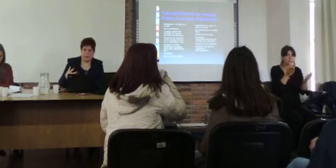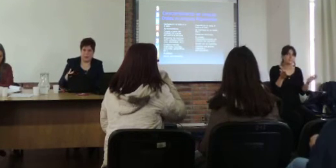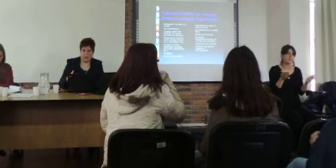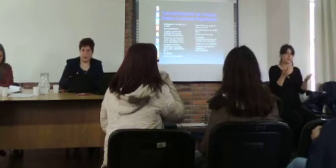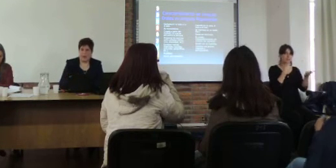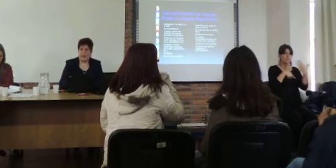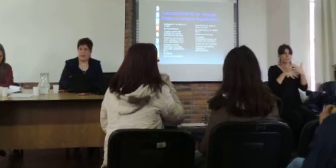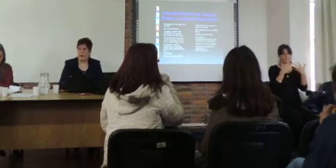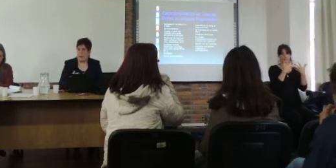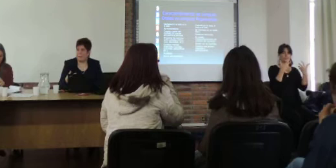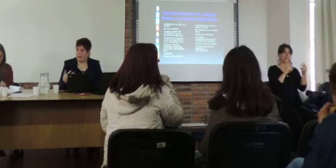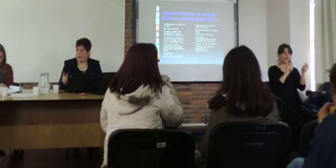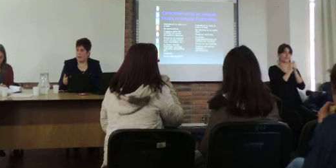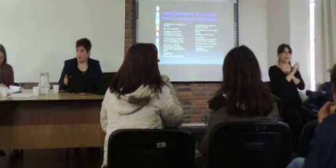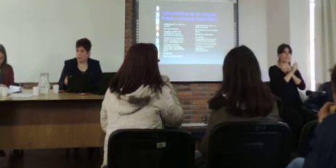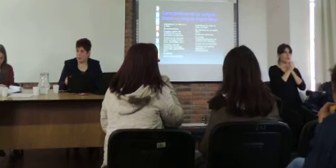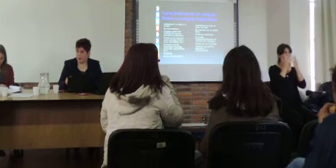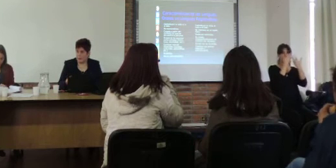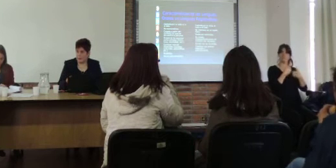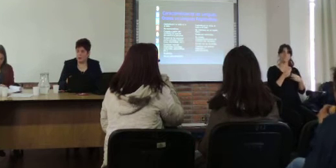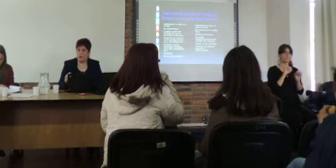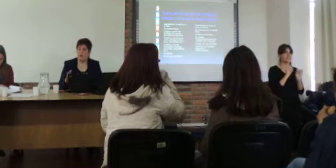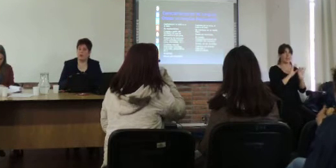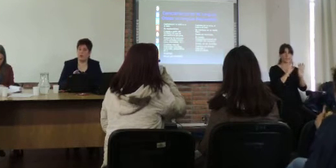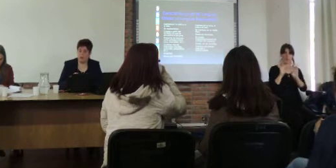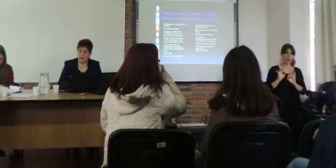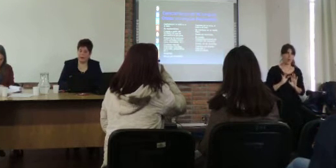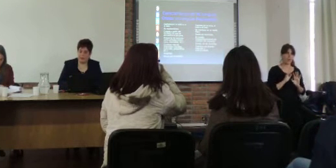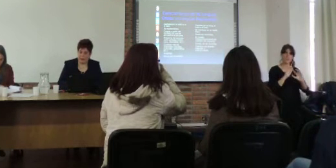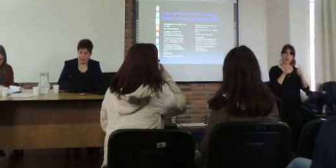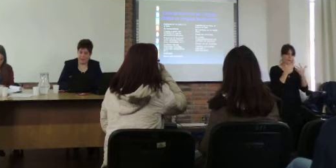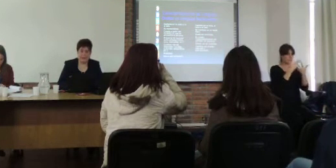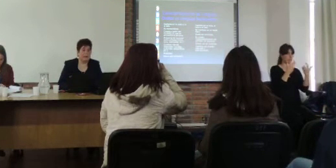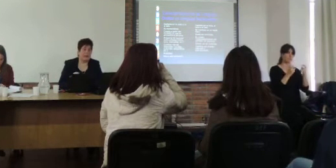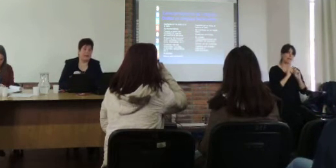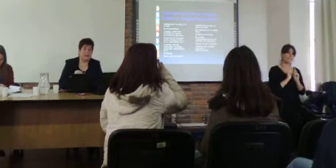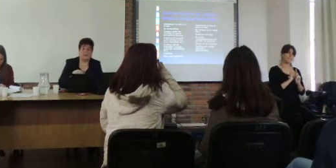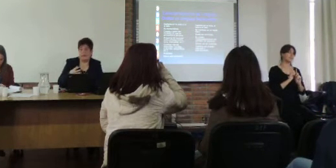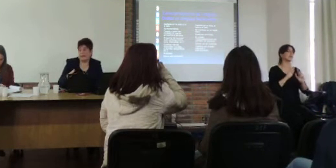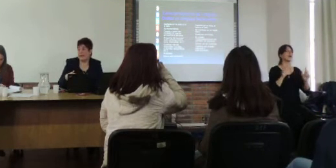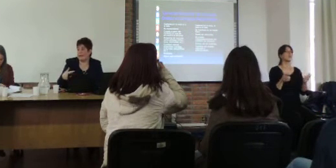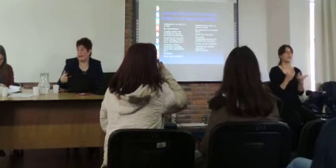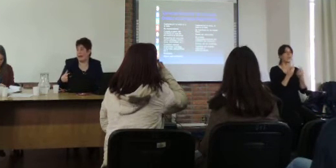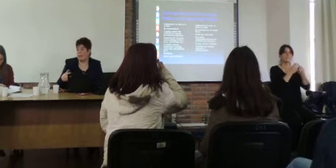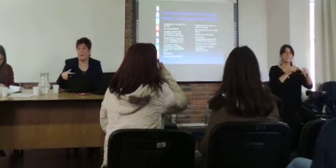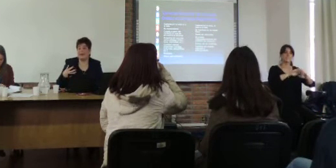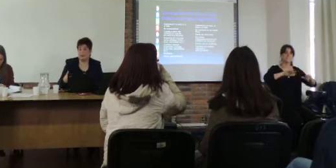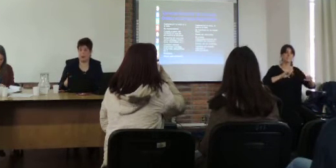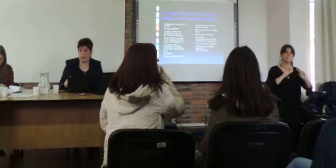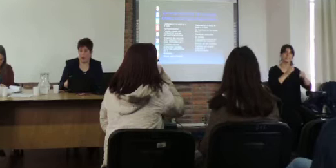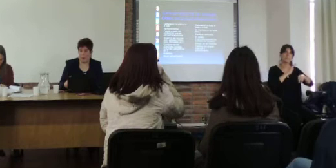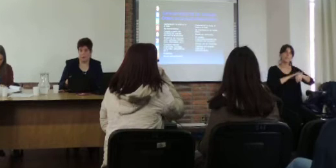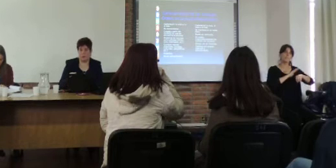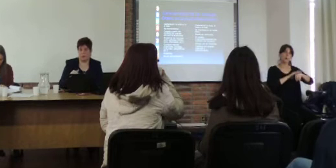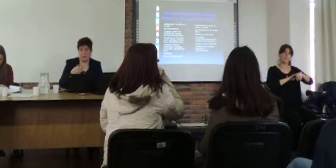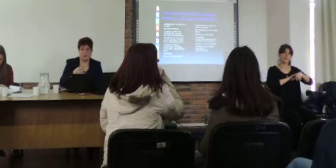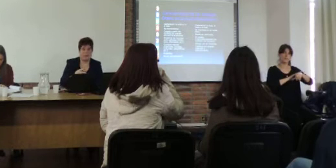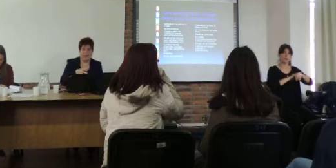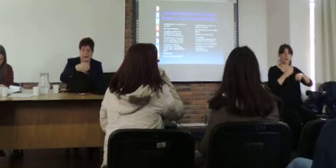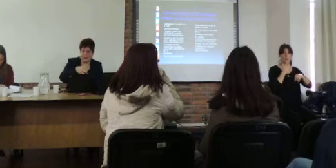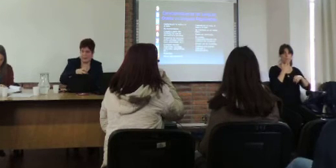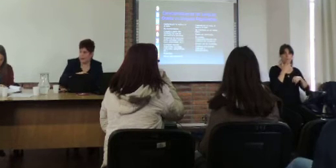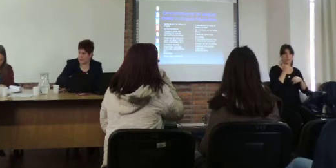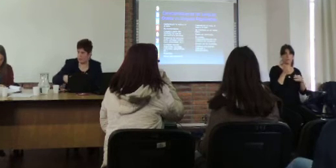este momento para dárselos a ustedes. ¿Sí? No tiene una estructura determinada y es diferente al momento que lo hablo. Si